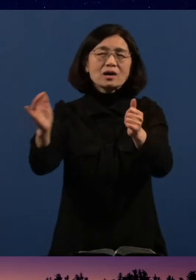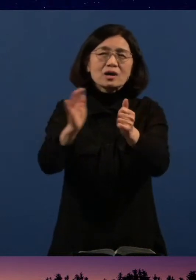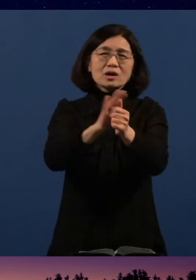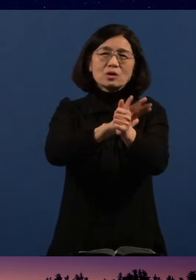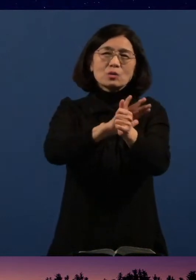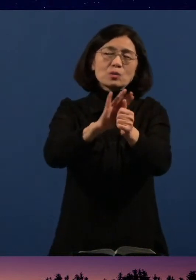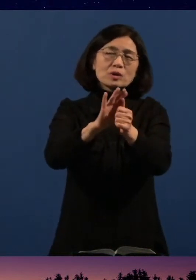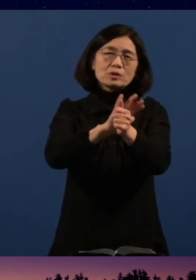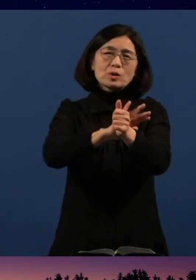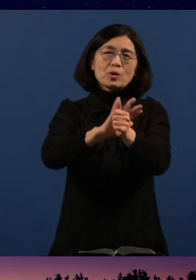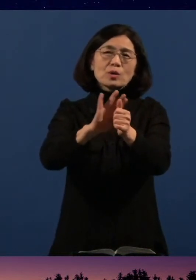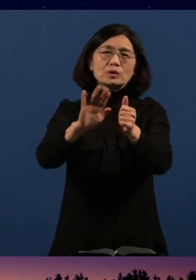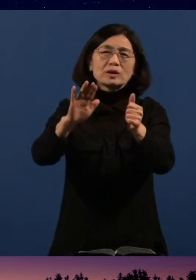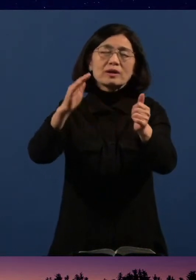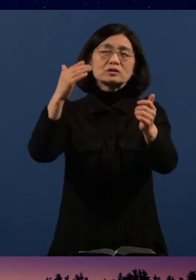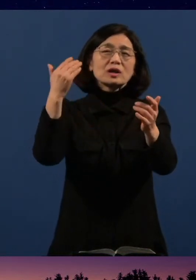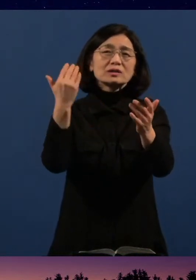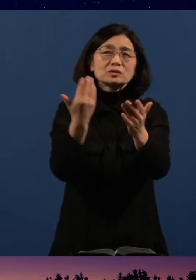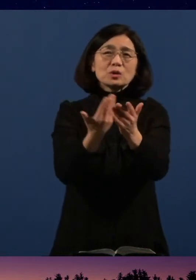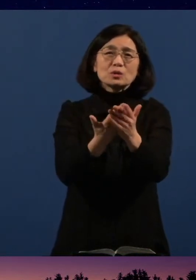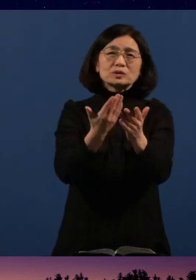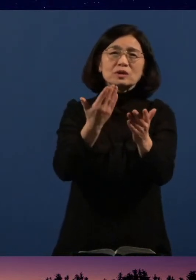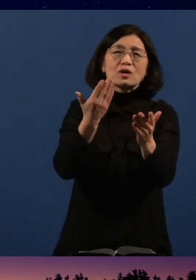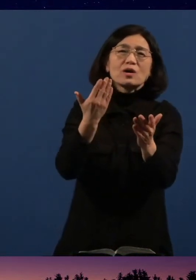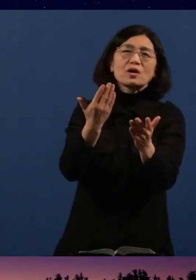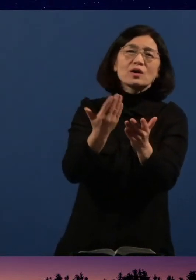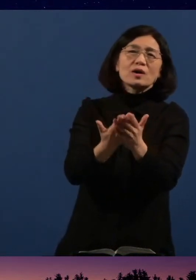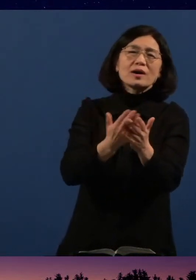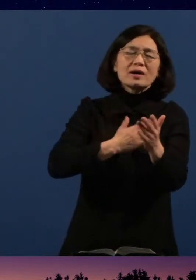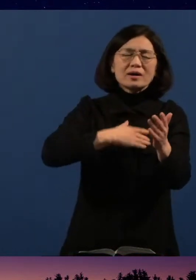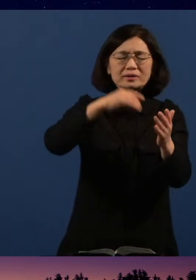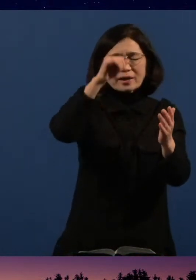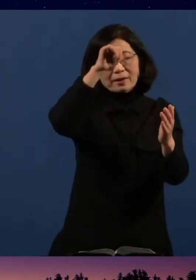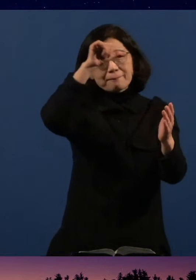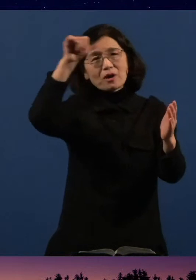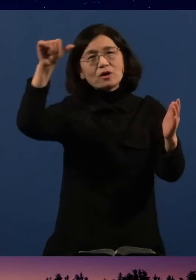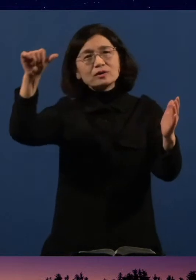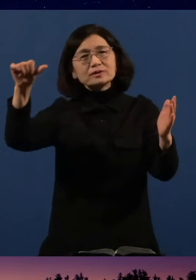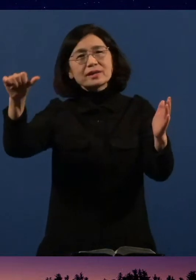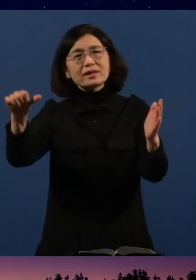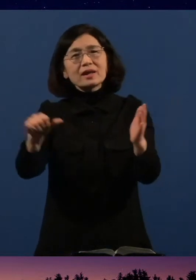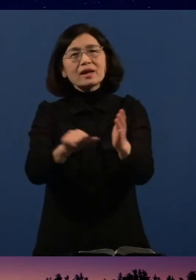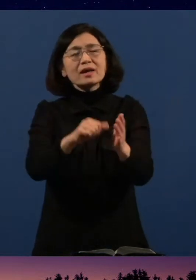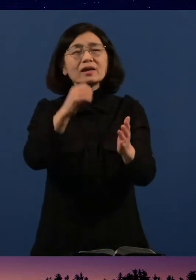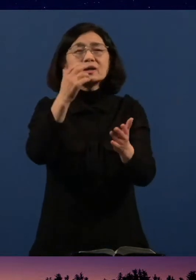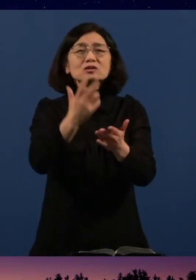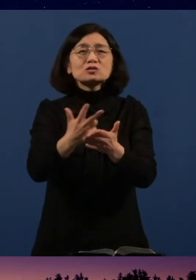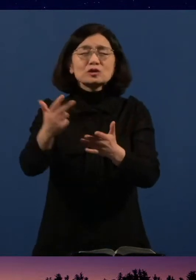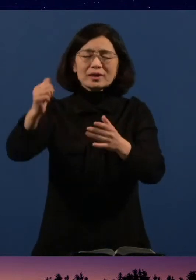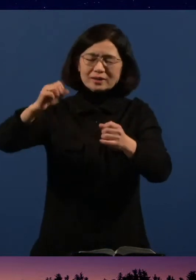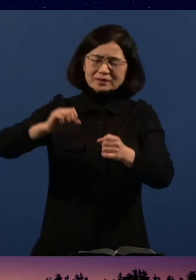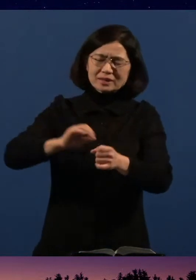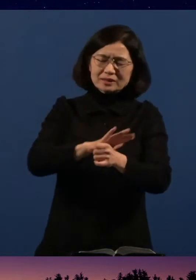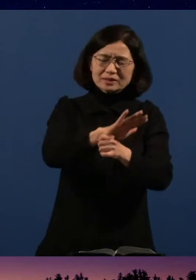자를 위로하게 하소서. 나의 평생에